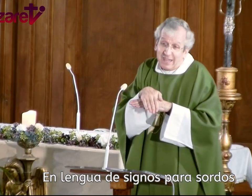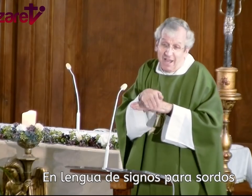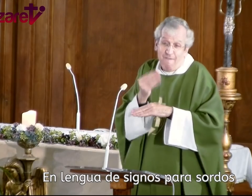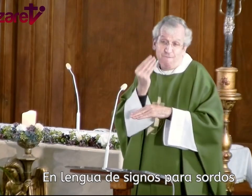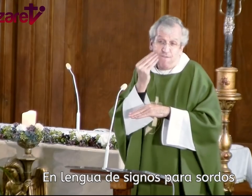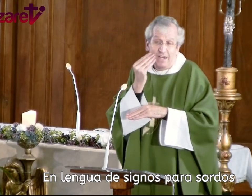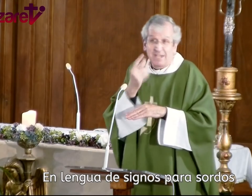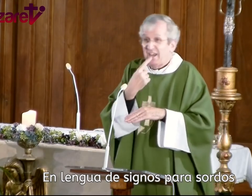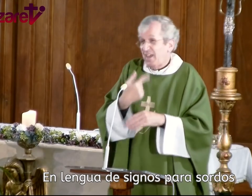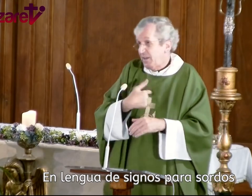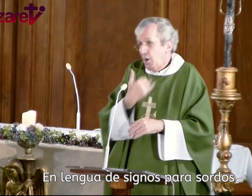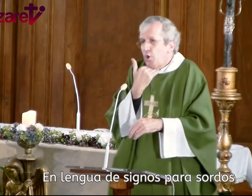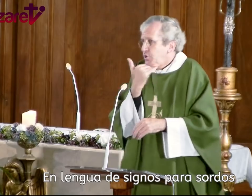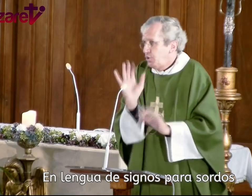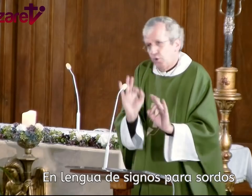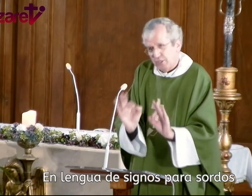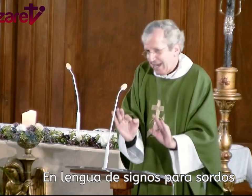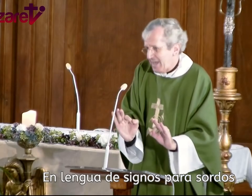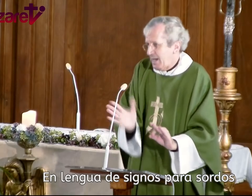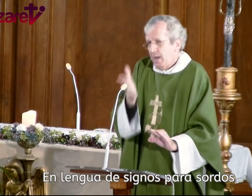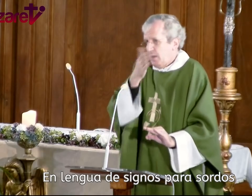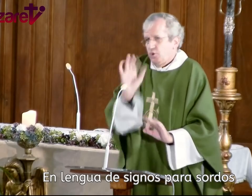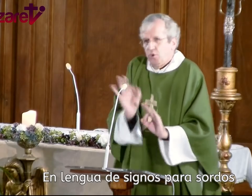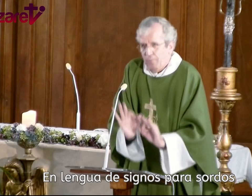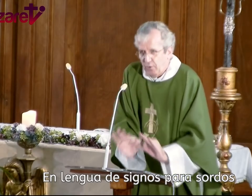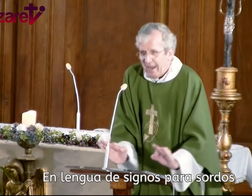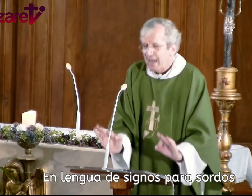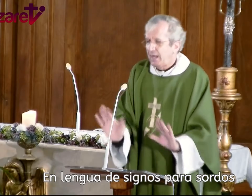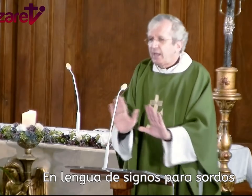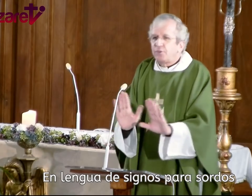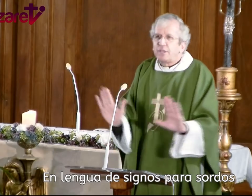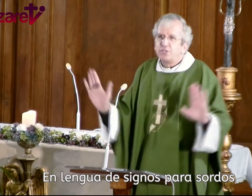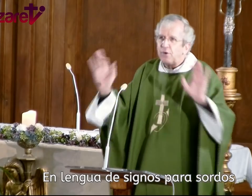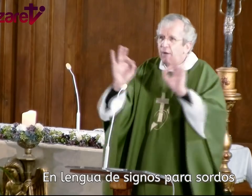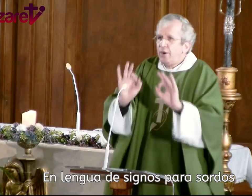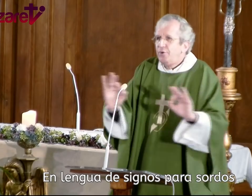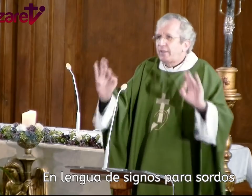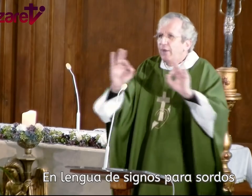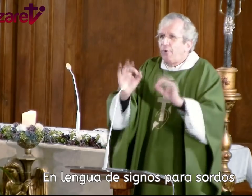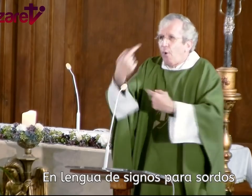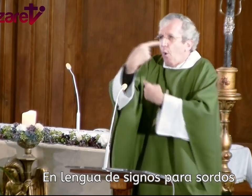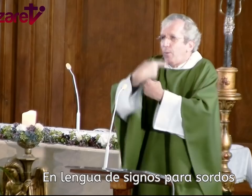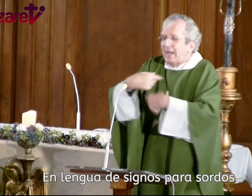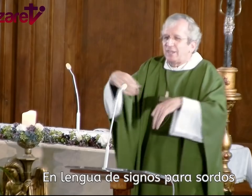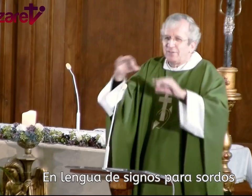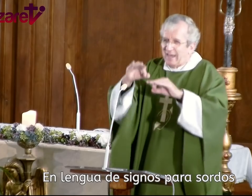Falsa Sería decir Yo no sé nada Yo no puedo nada Entonces yo No tengo Obligación De nada